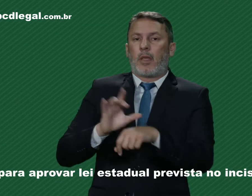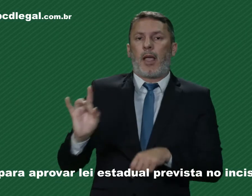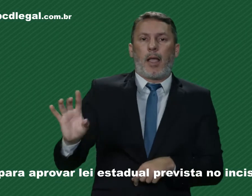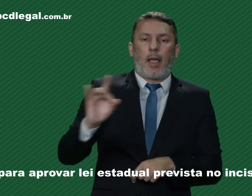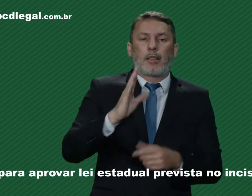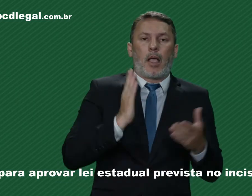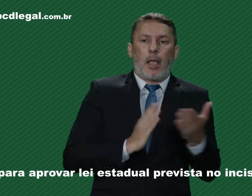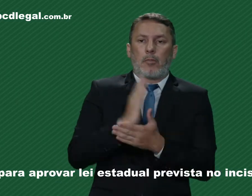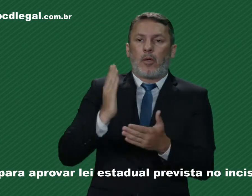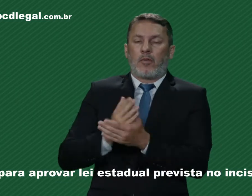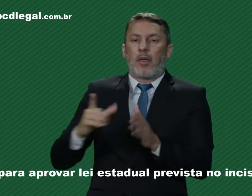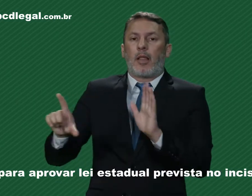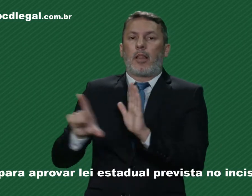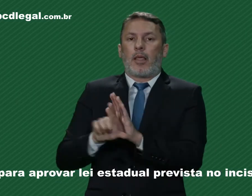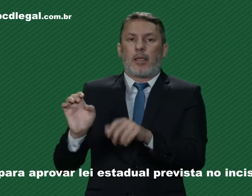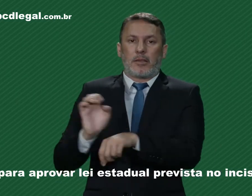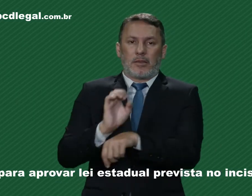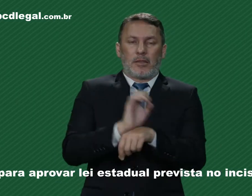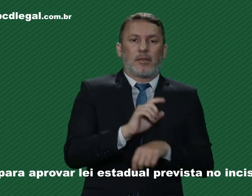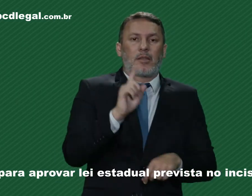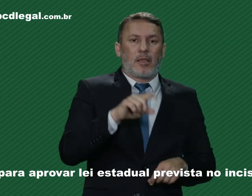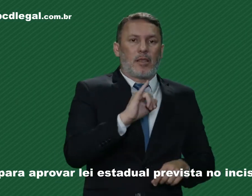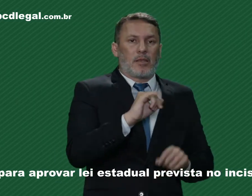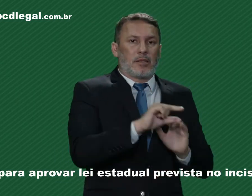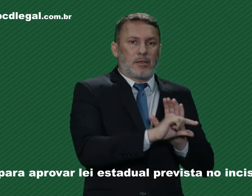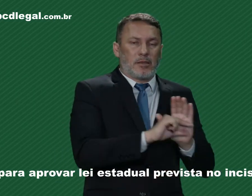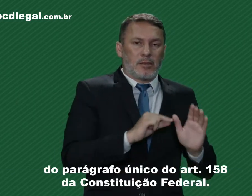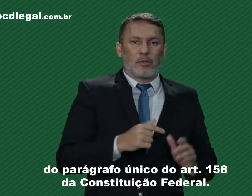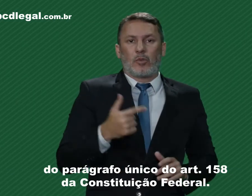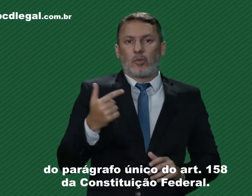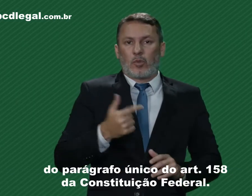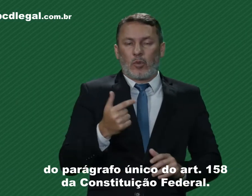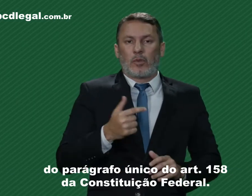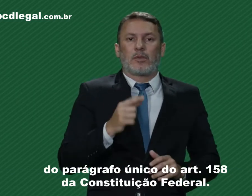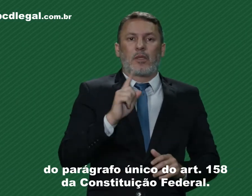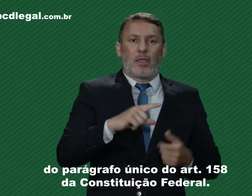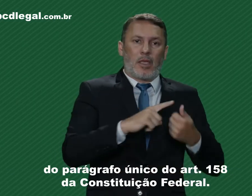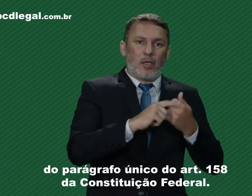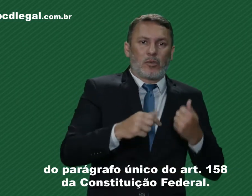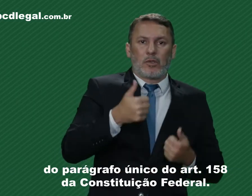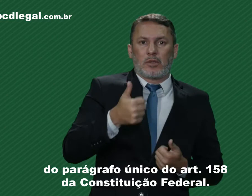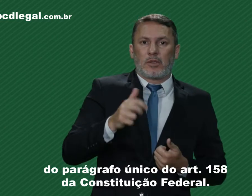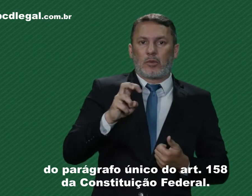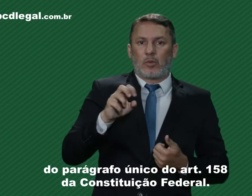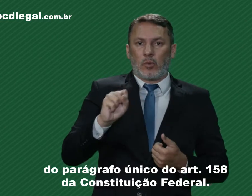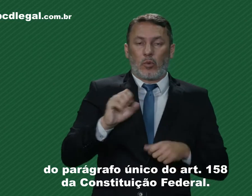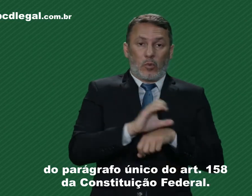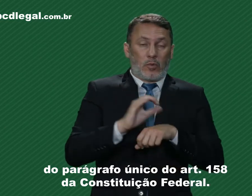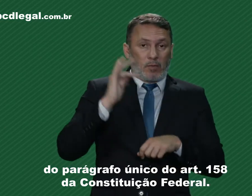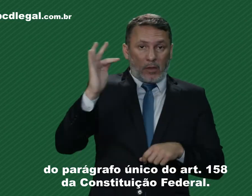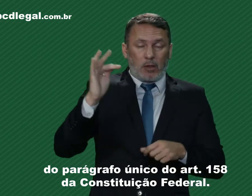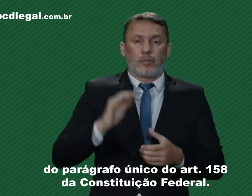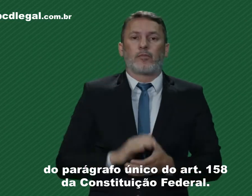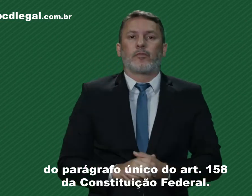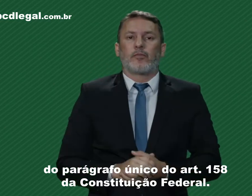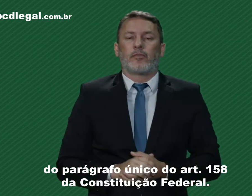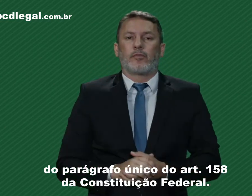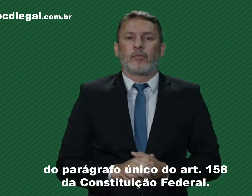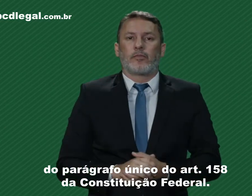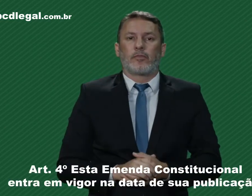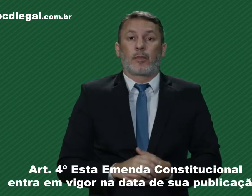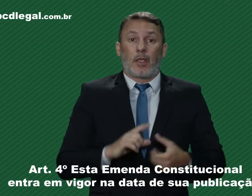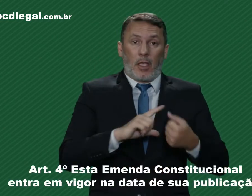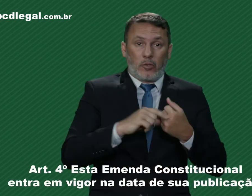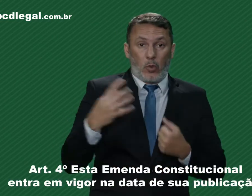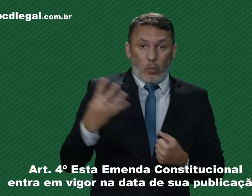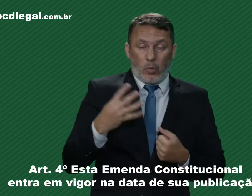constitucional para aprovar lei estadual prevista no inciso 2 do parágrafo único do artigo 158 da Constituição